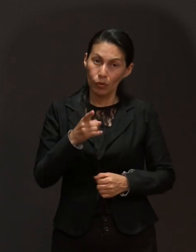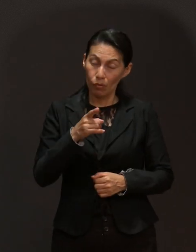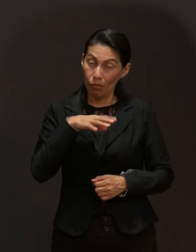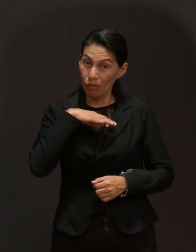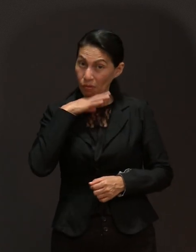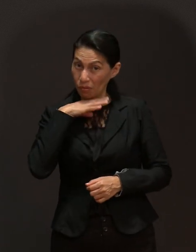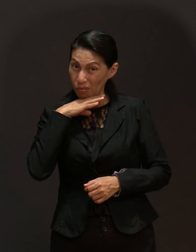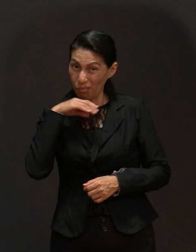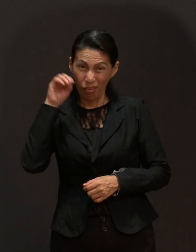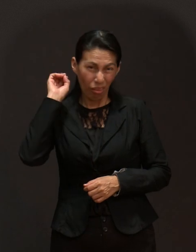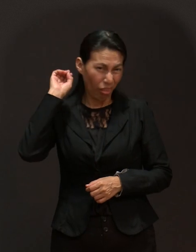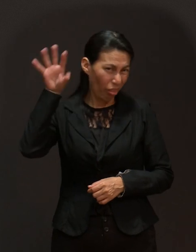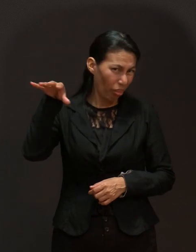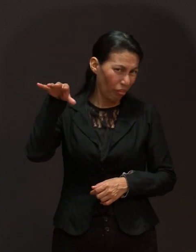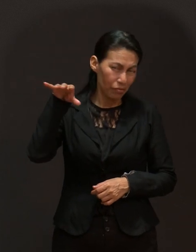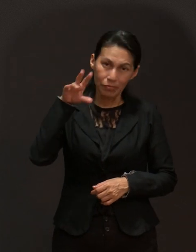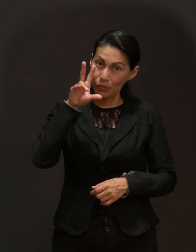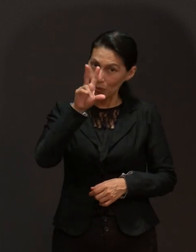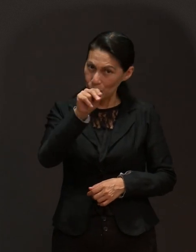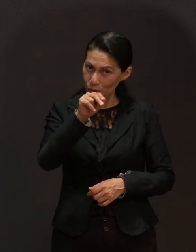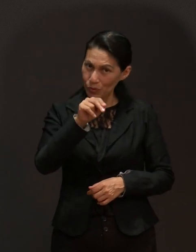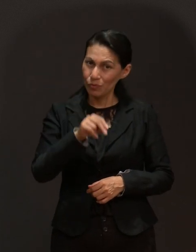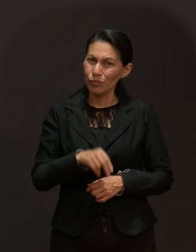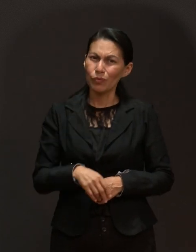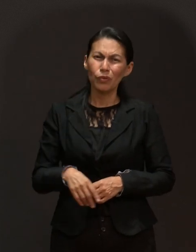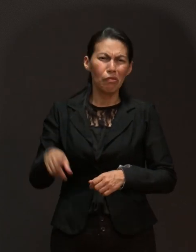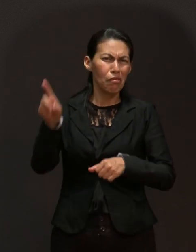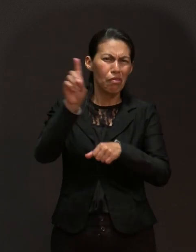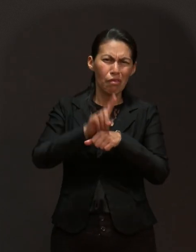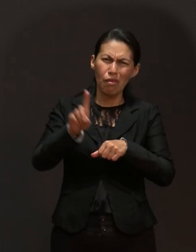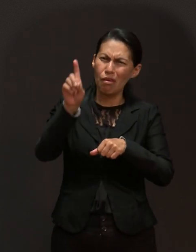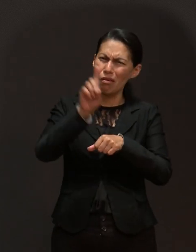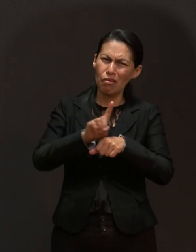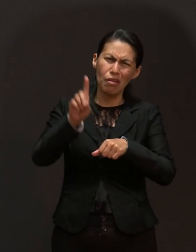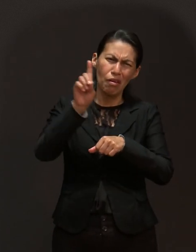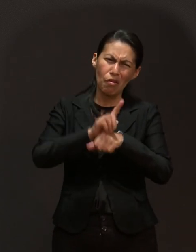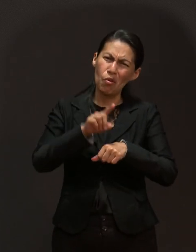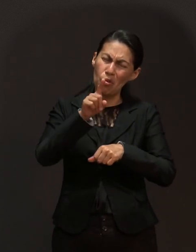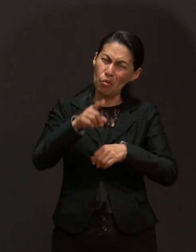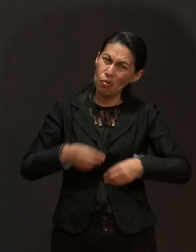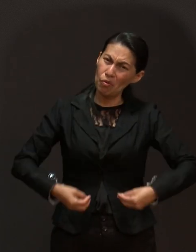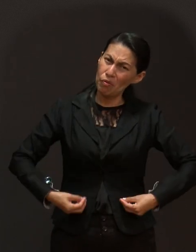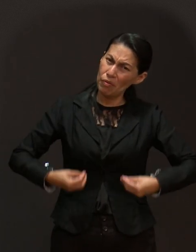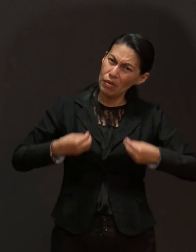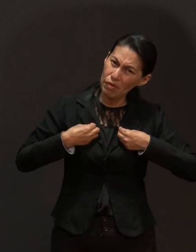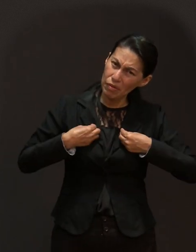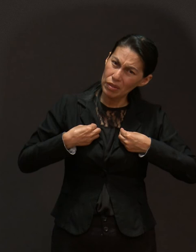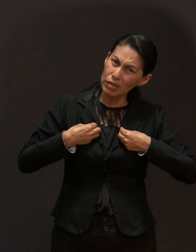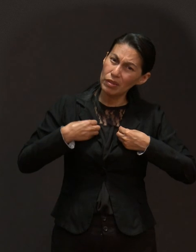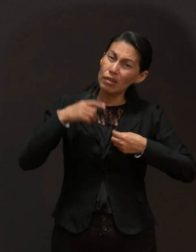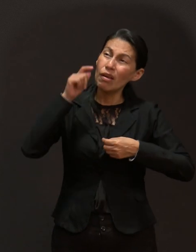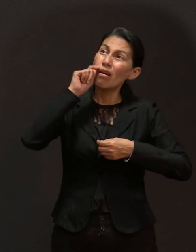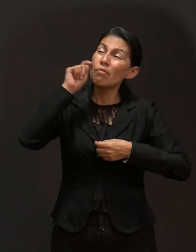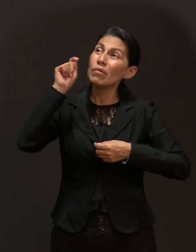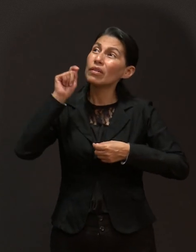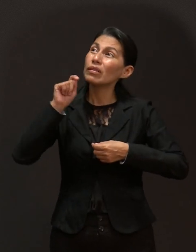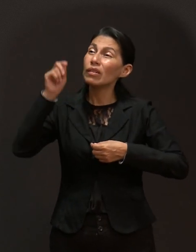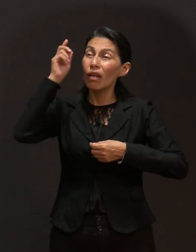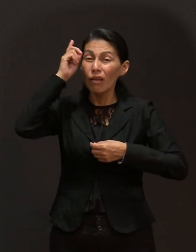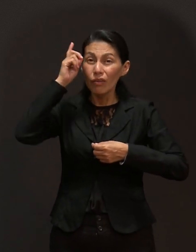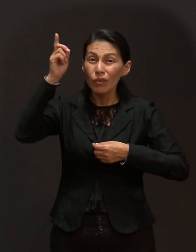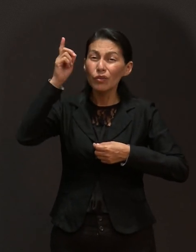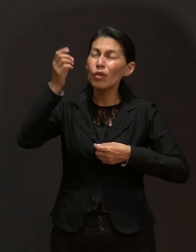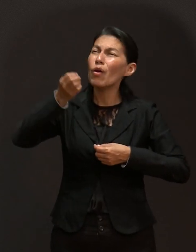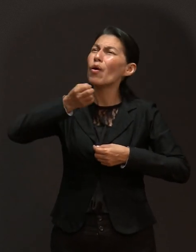No te olvides De ello Todos los días De tu vida Cultiva La amistad Con